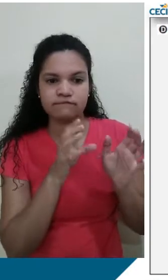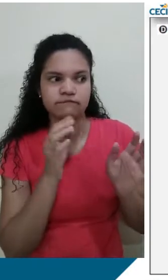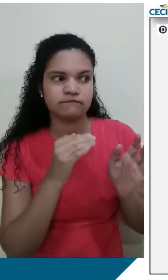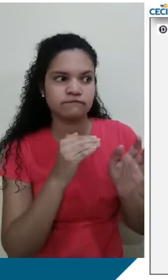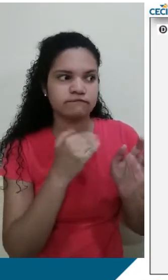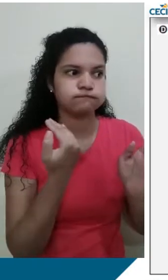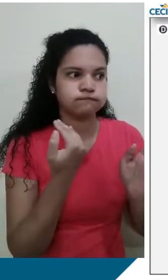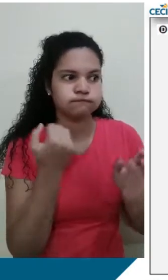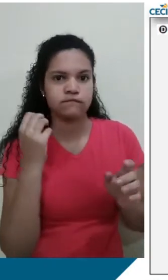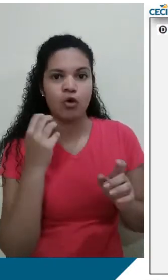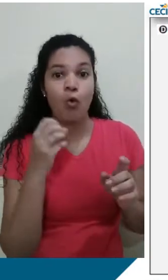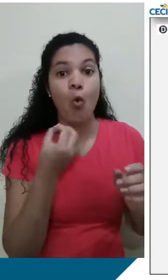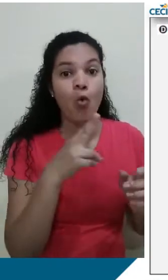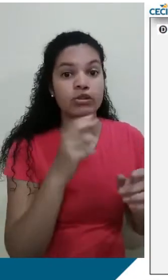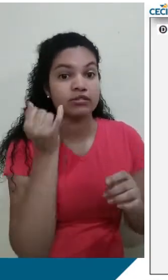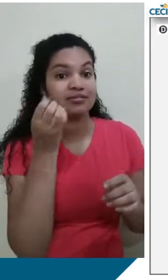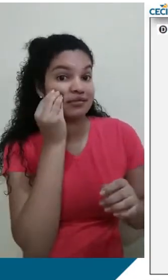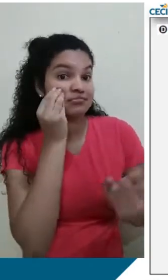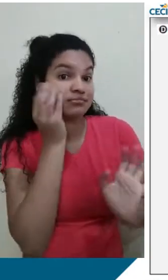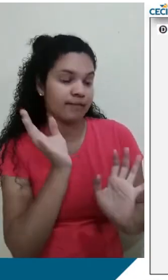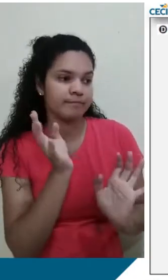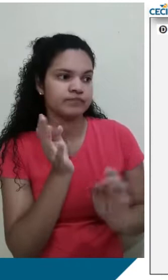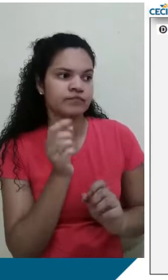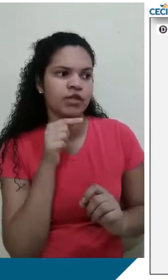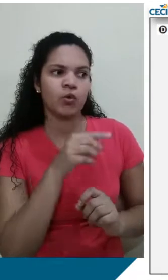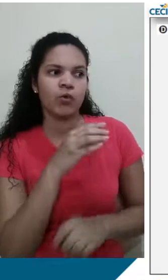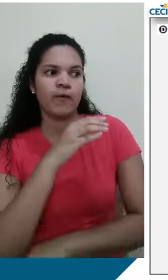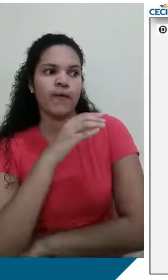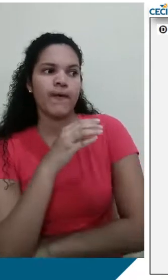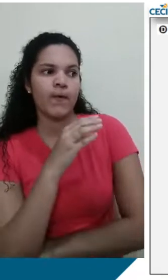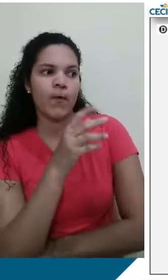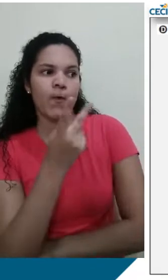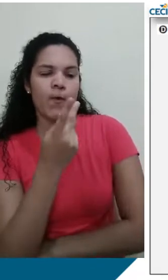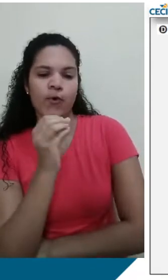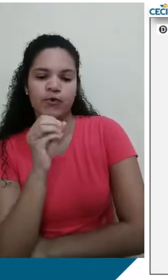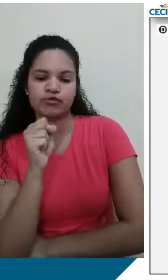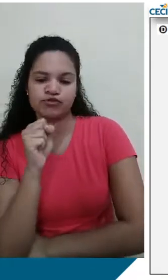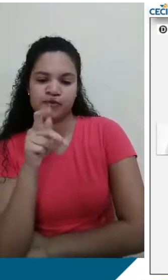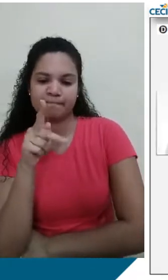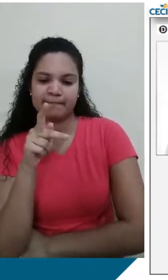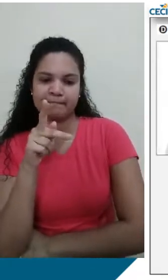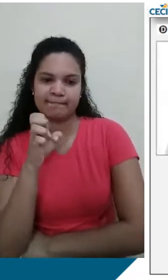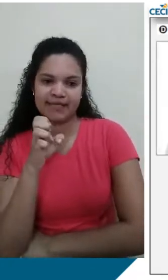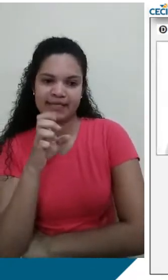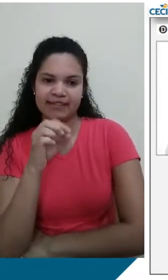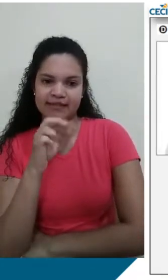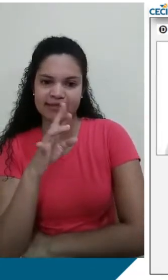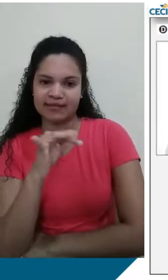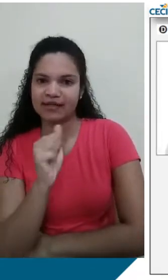vai abrigar o parasita. Nós aproveitamos para estudar, inclusive aqui, a ação do vírus em